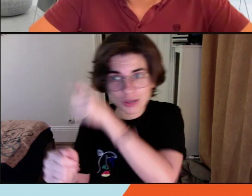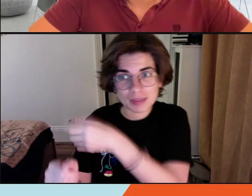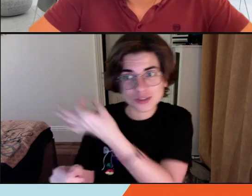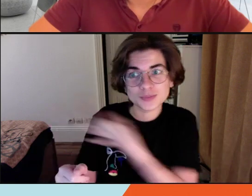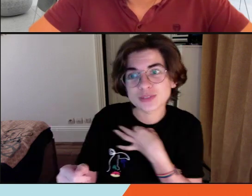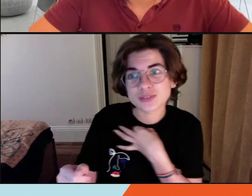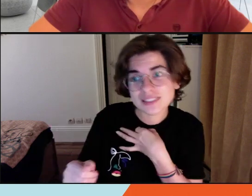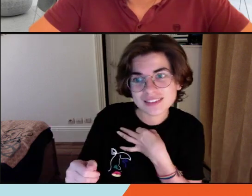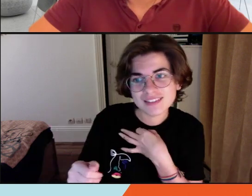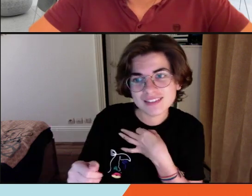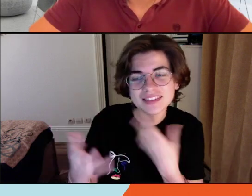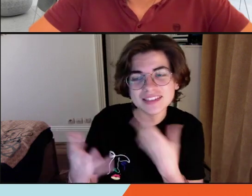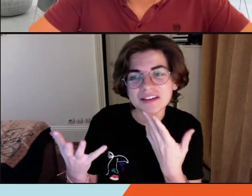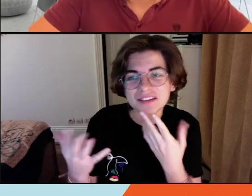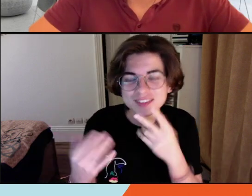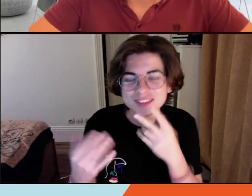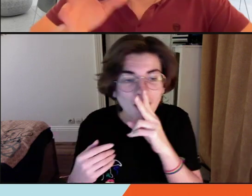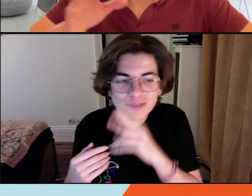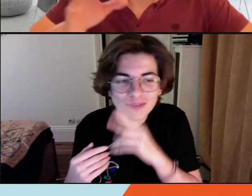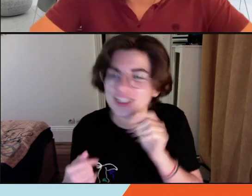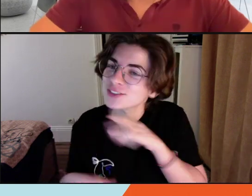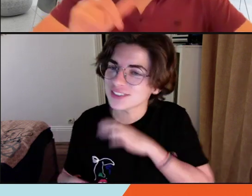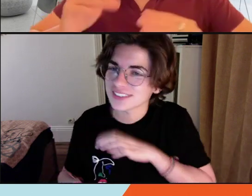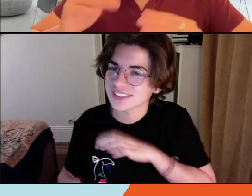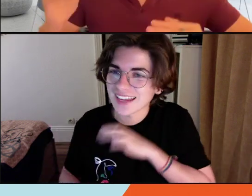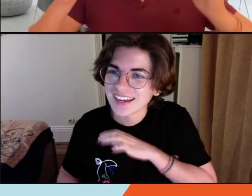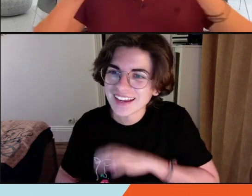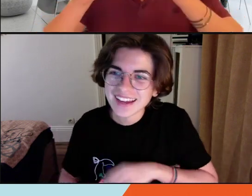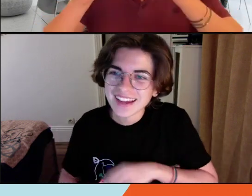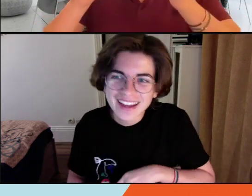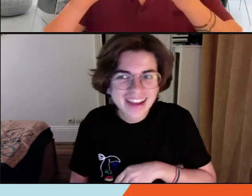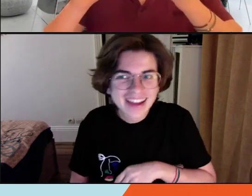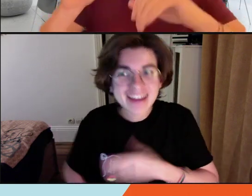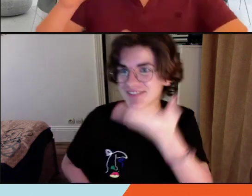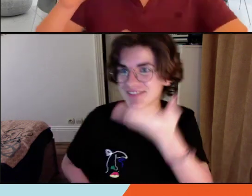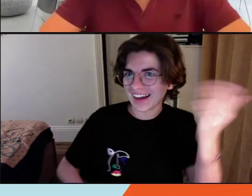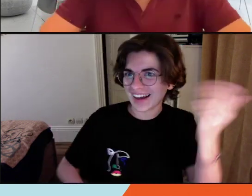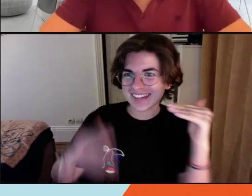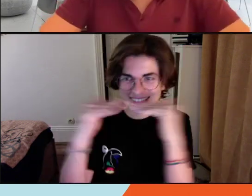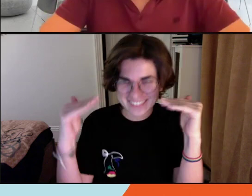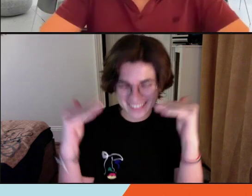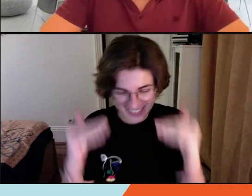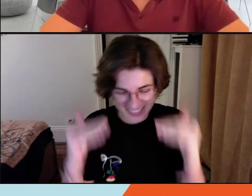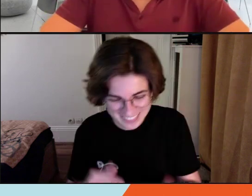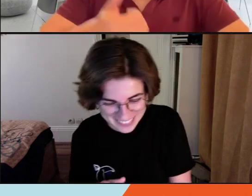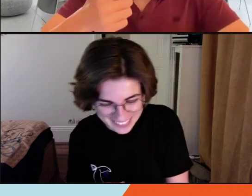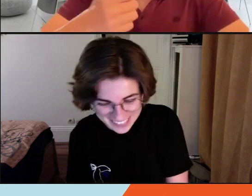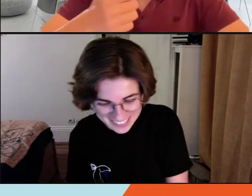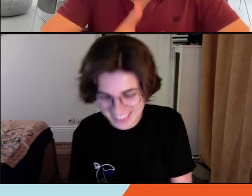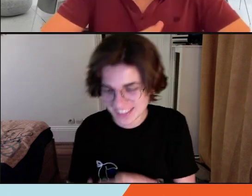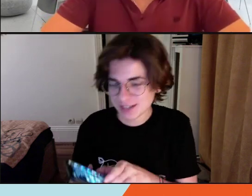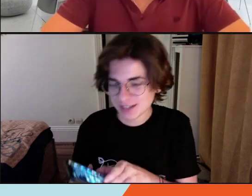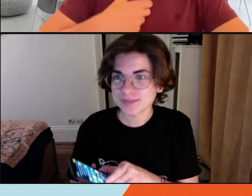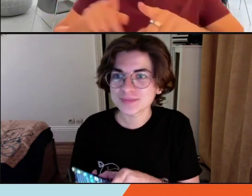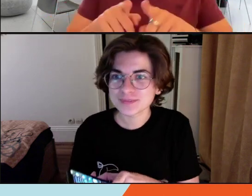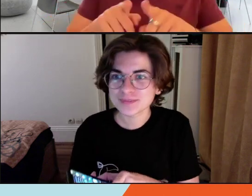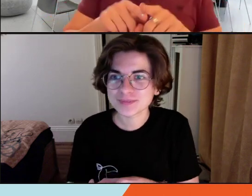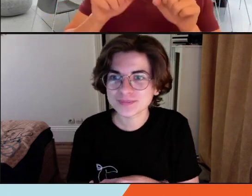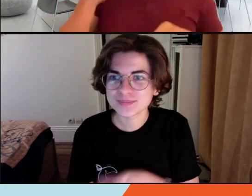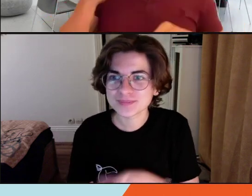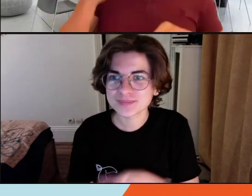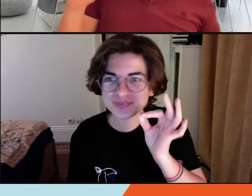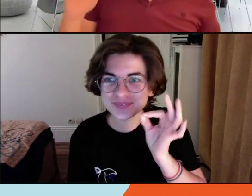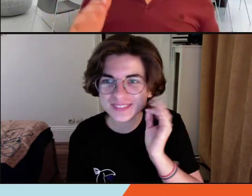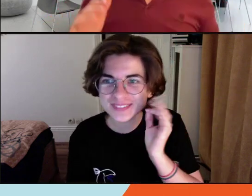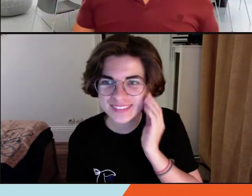dit. C'est marrant. Faudrait que j'essaye. Égalité. Voilà, égalité. C'est vrai, ouais. Moi aussi, je peux faire autre